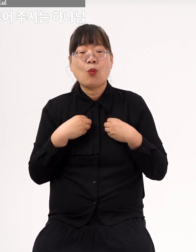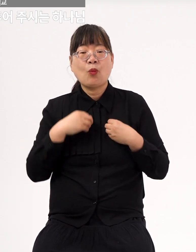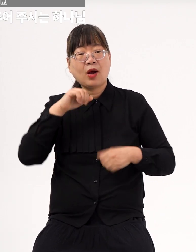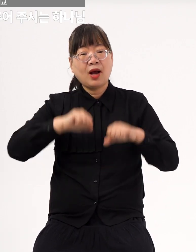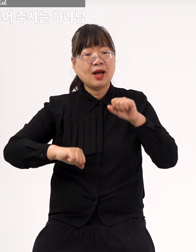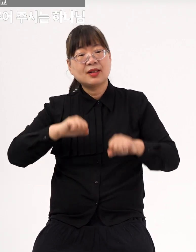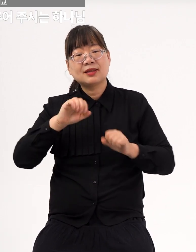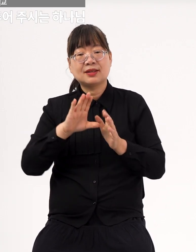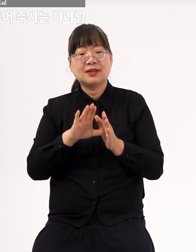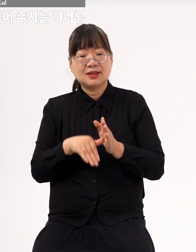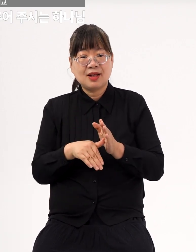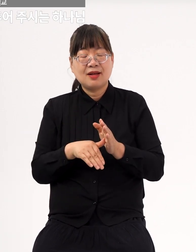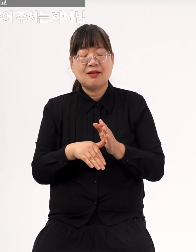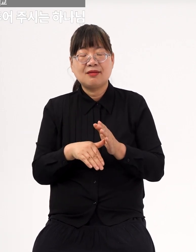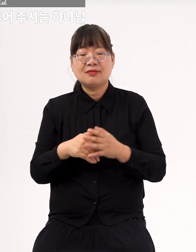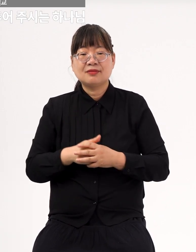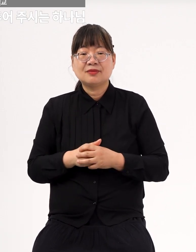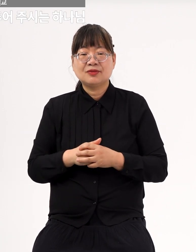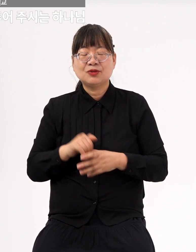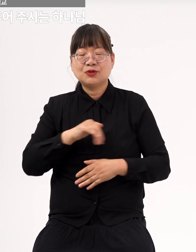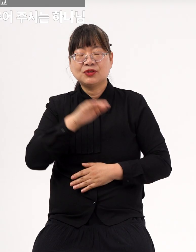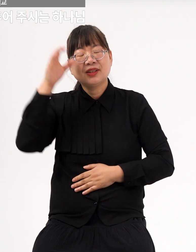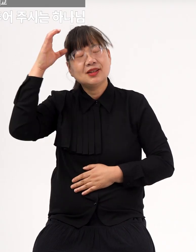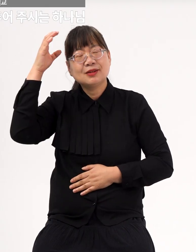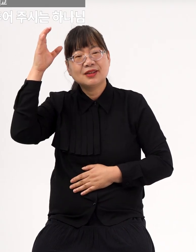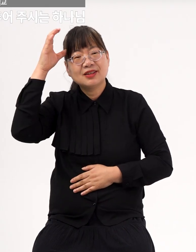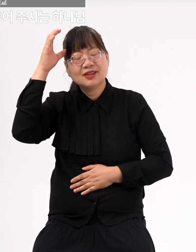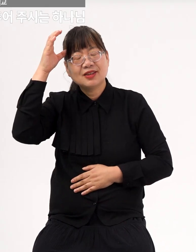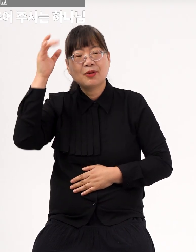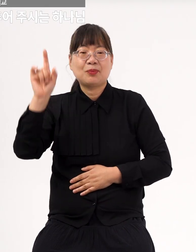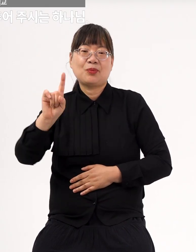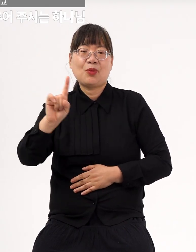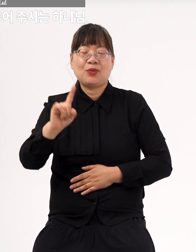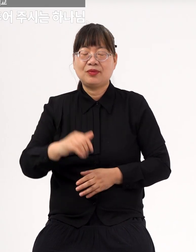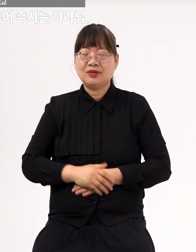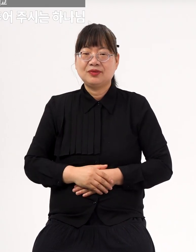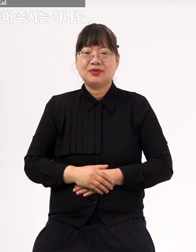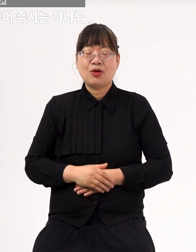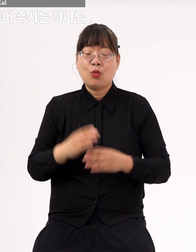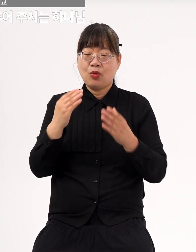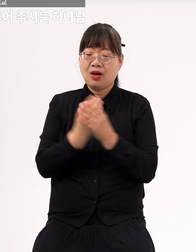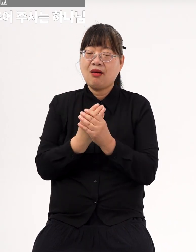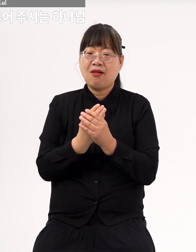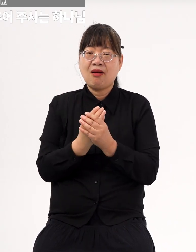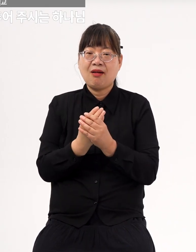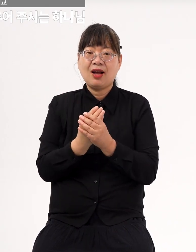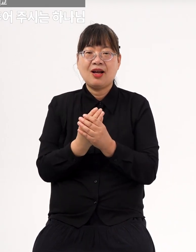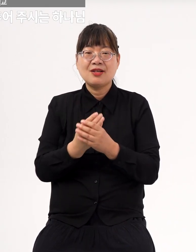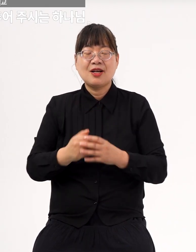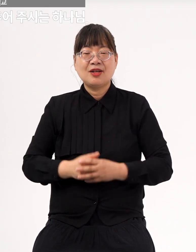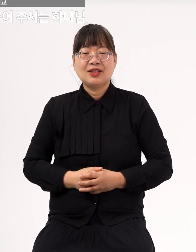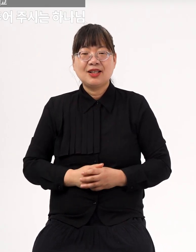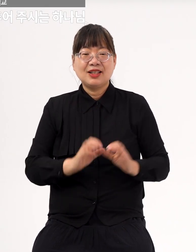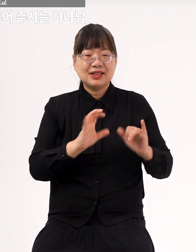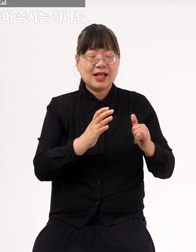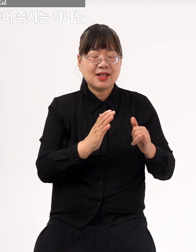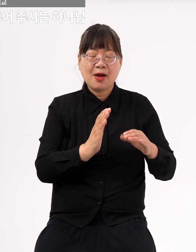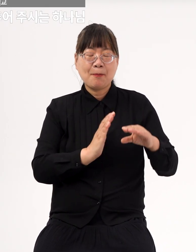우리가 보통 어떤 기대가 있냐면 그냥 완전히 초월적인